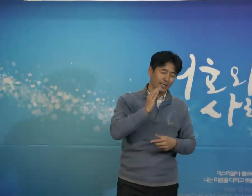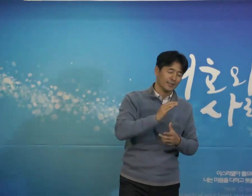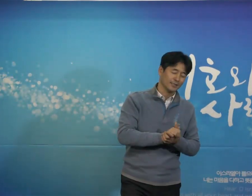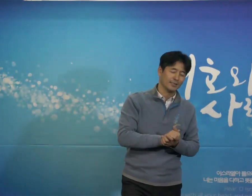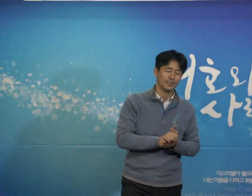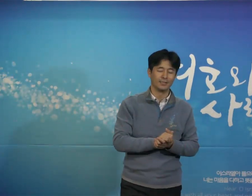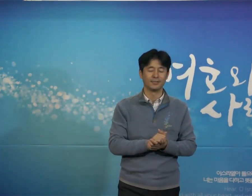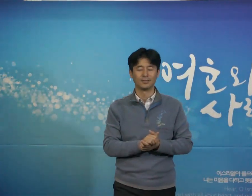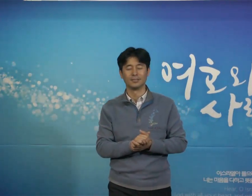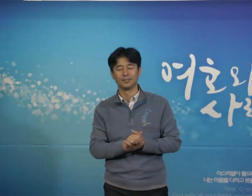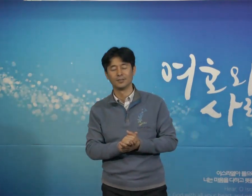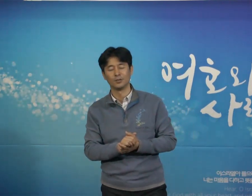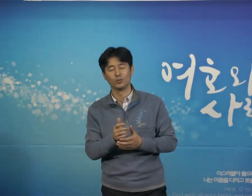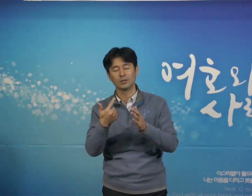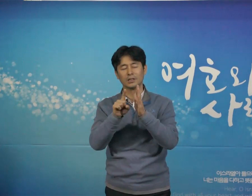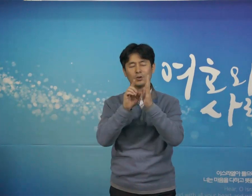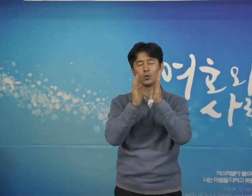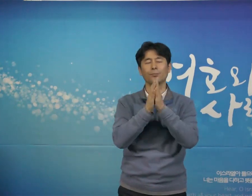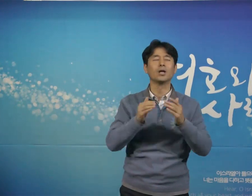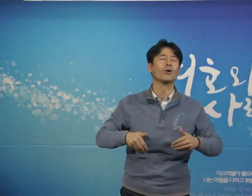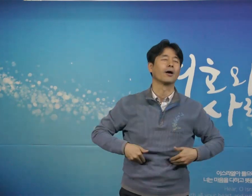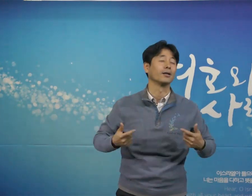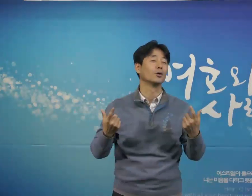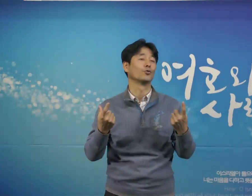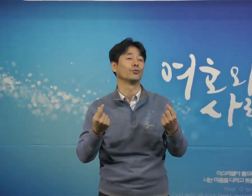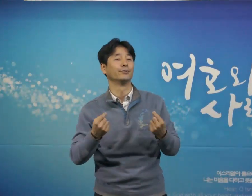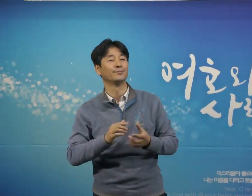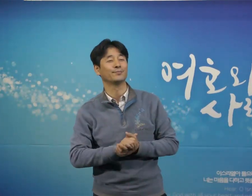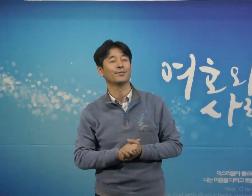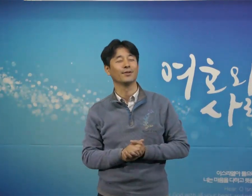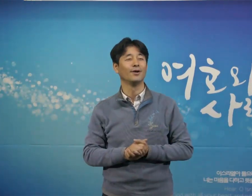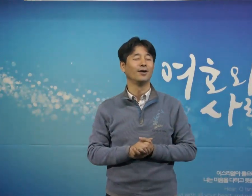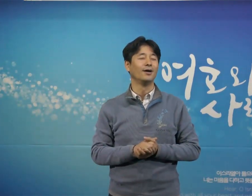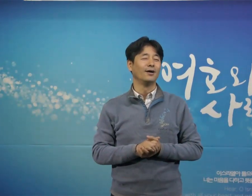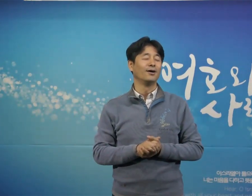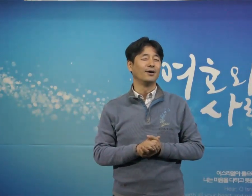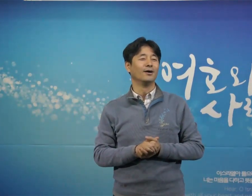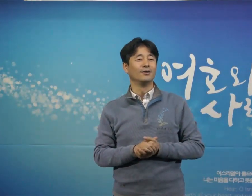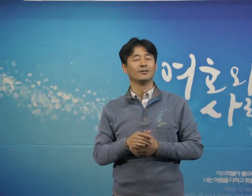사이언스 오브가 를 위해서 기도가 필요한 것 같습니다.